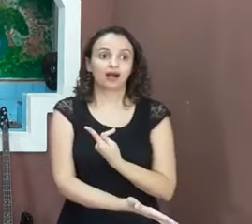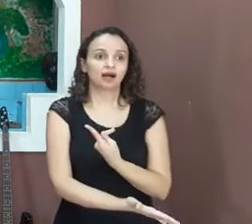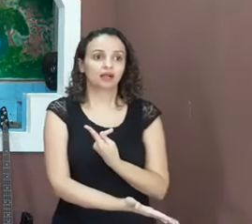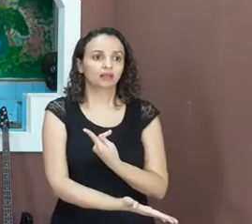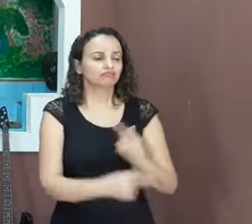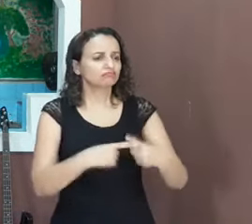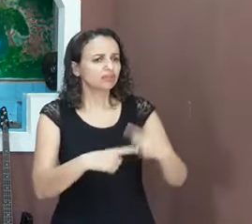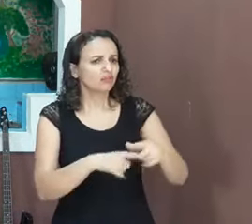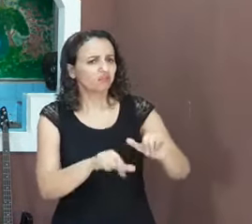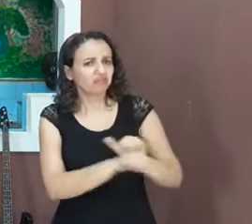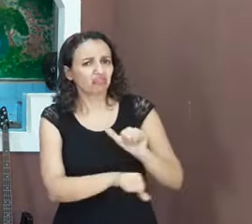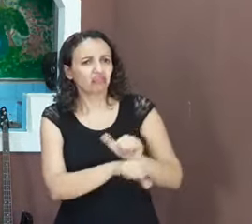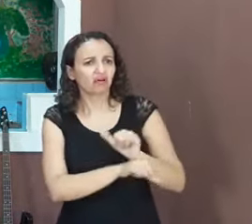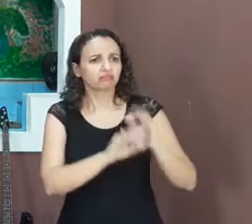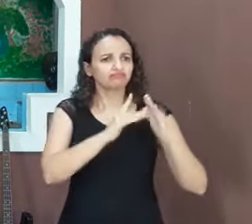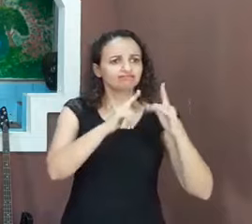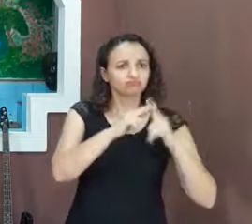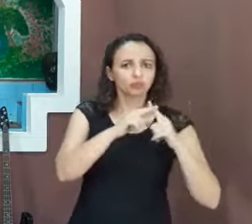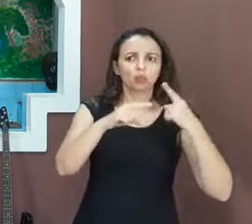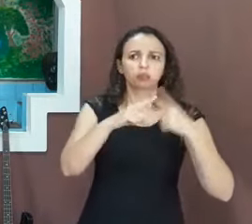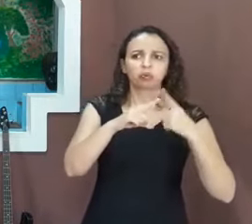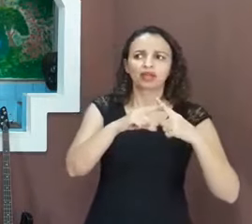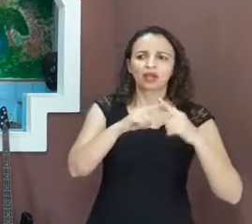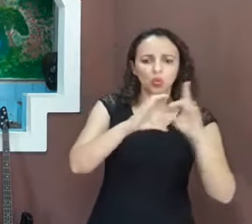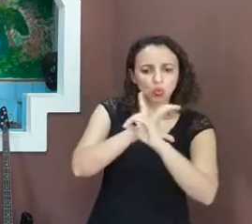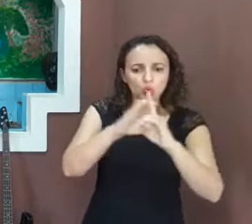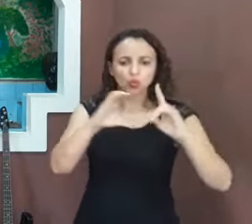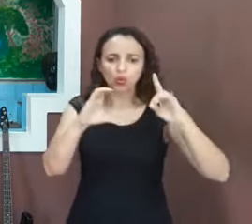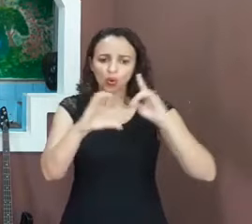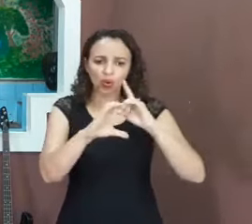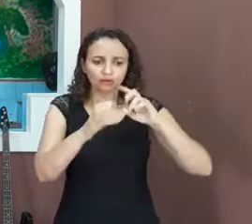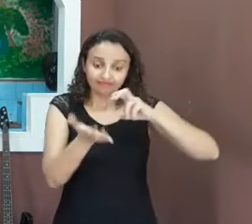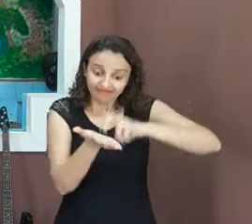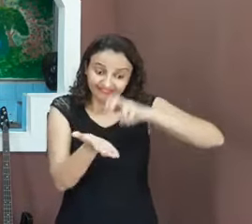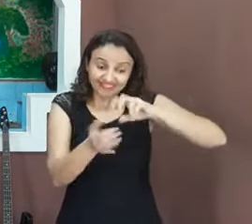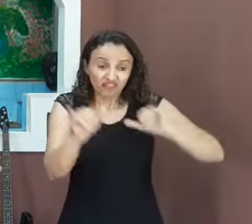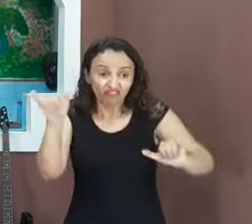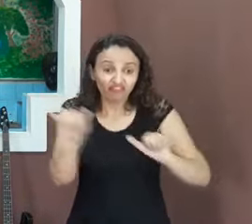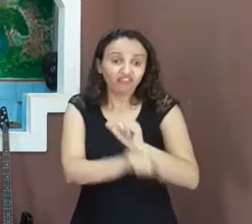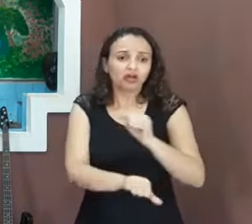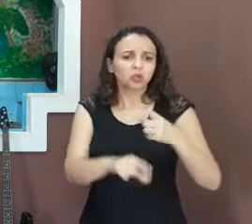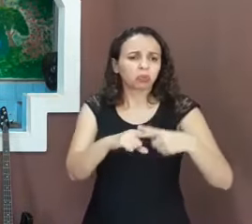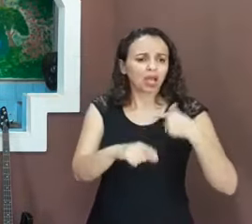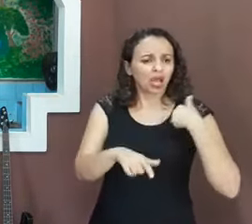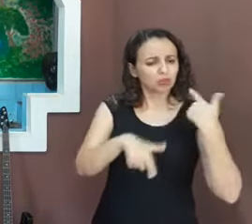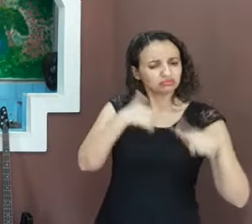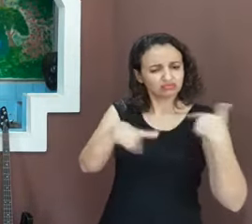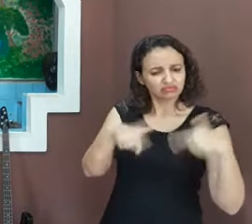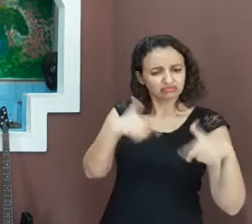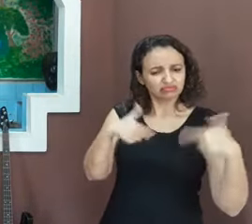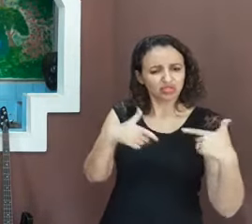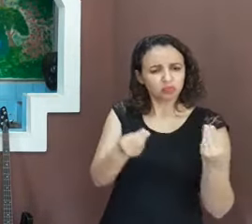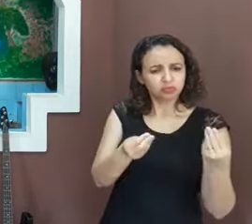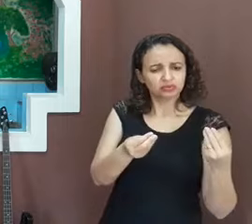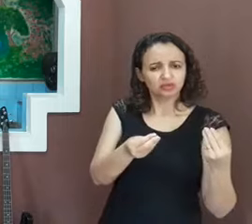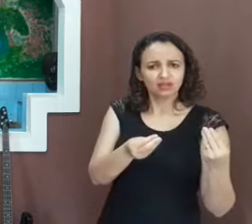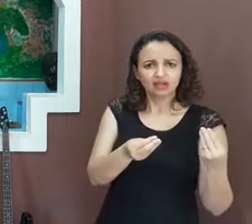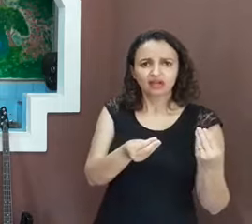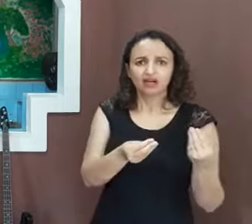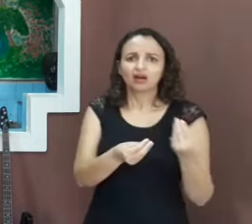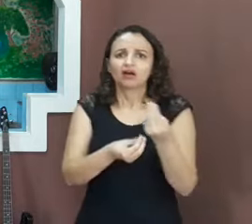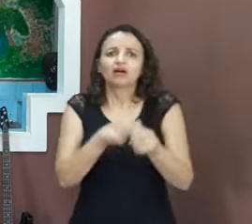errado. Pastor, não vou no culto de manhã porque eu trabalhei muito. Mas peraí, não dá para se organizar? Tem alguns que